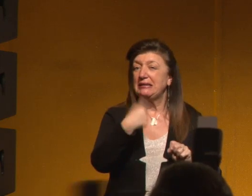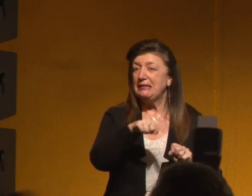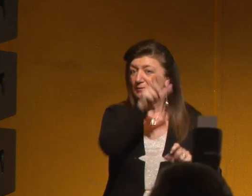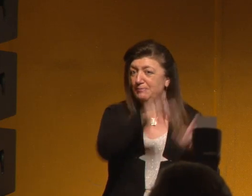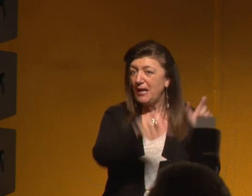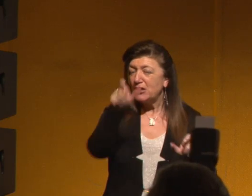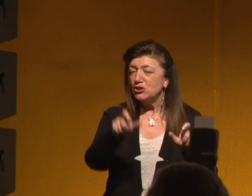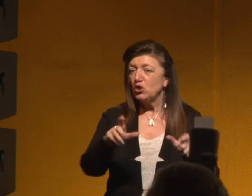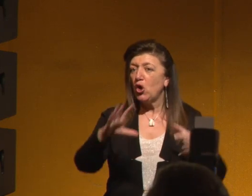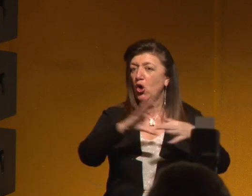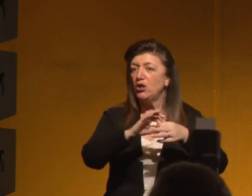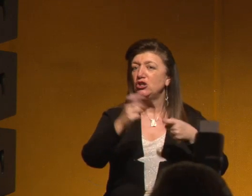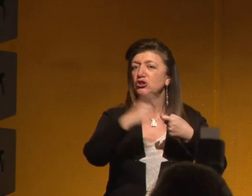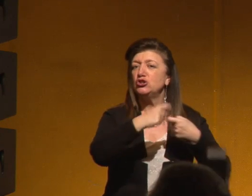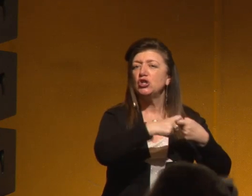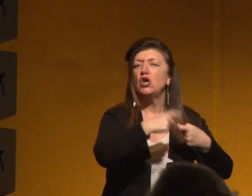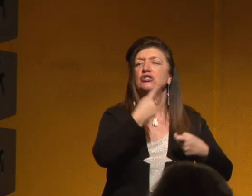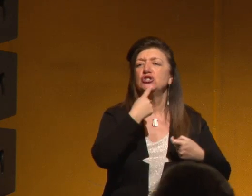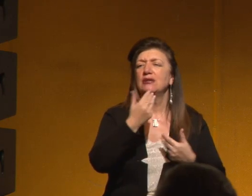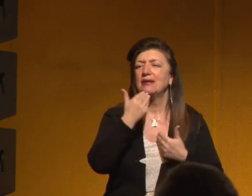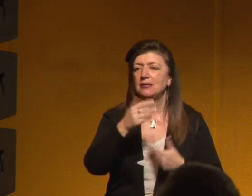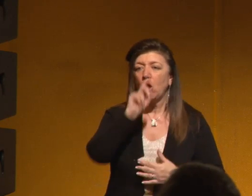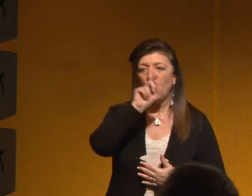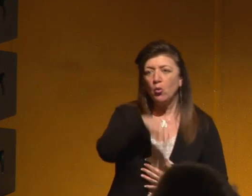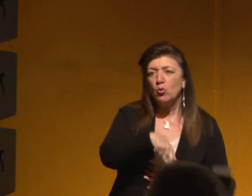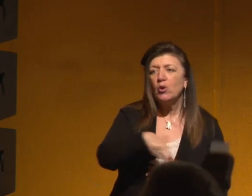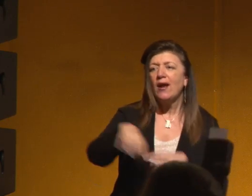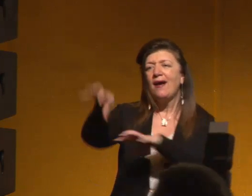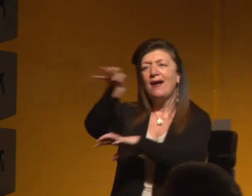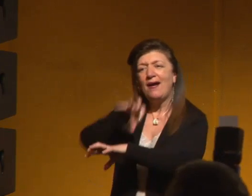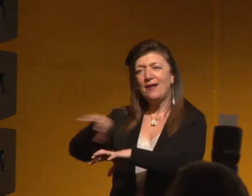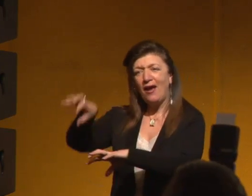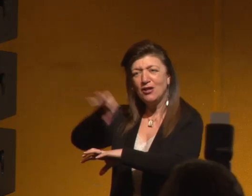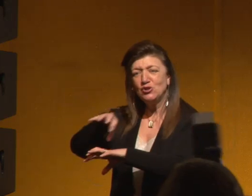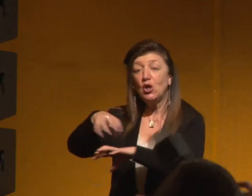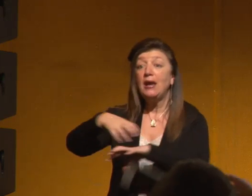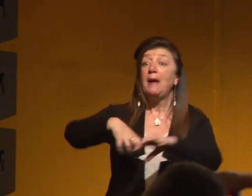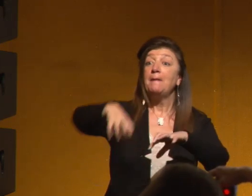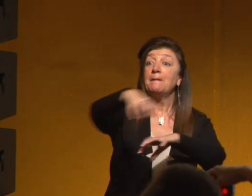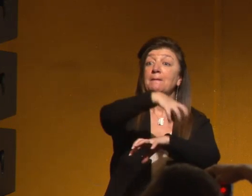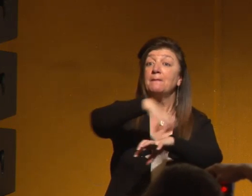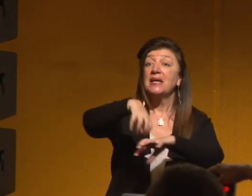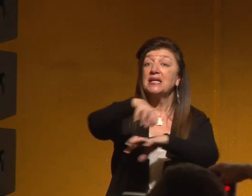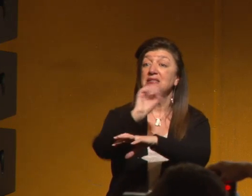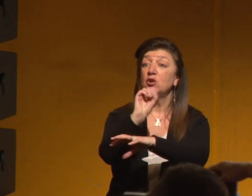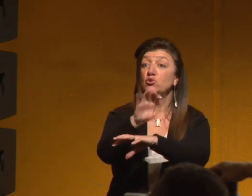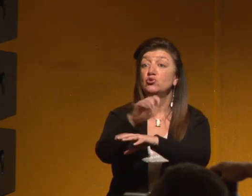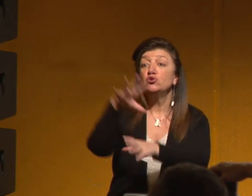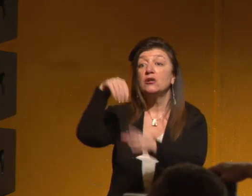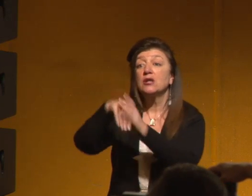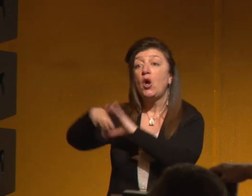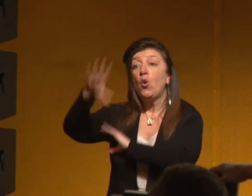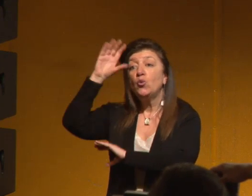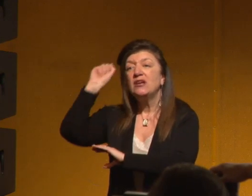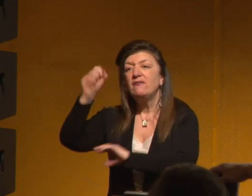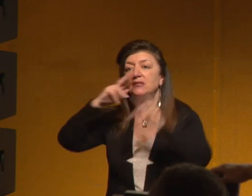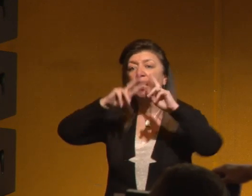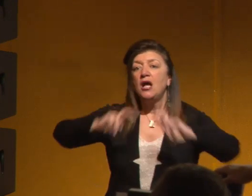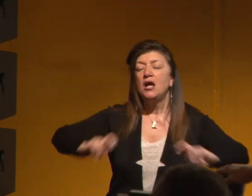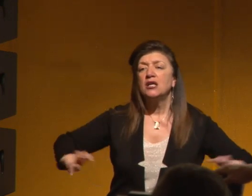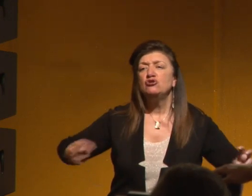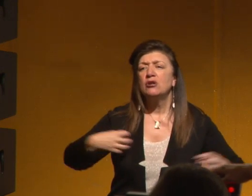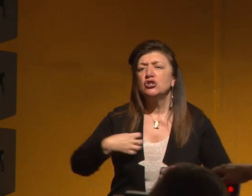ringrazio il comune la regione il ministero dell'istruzione dell'università della ricerca scientifica